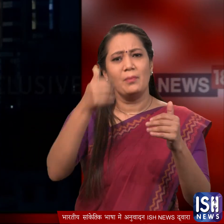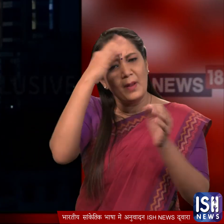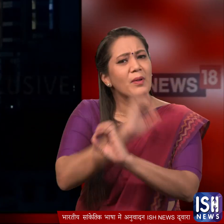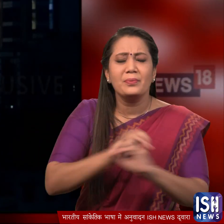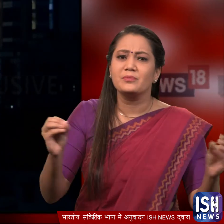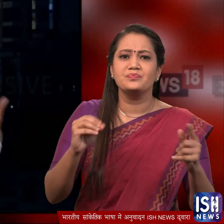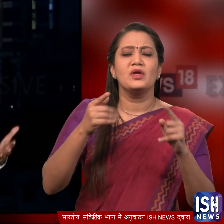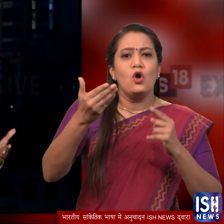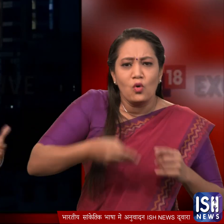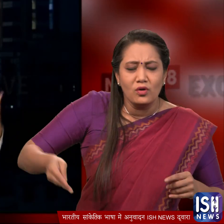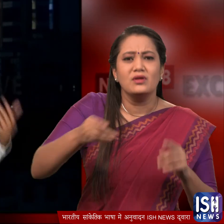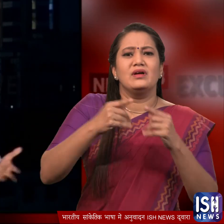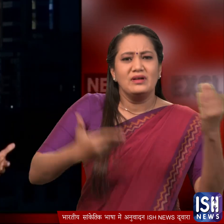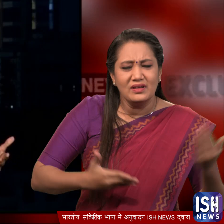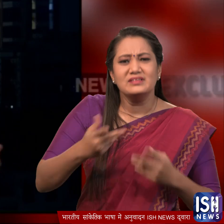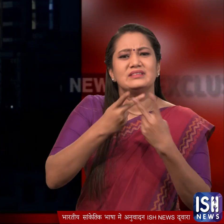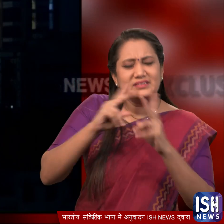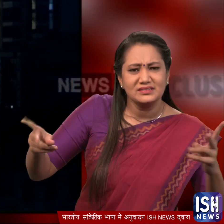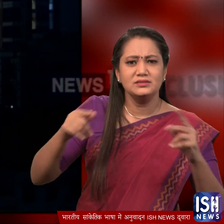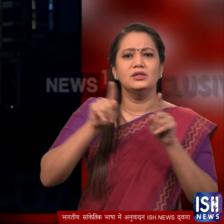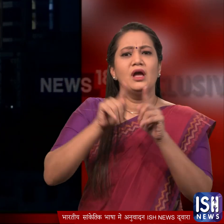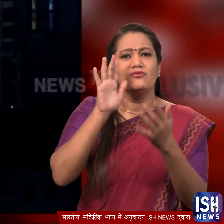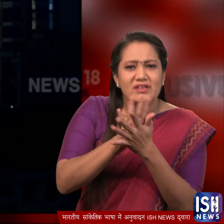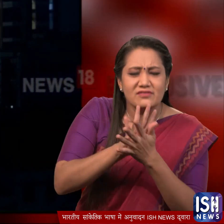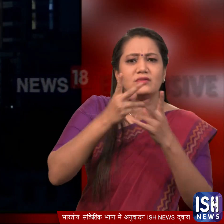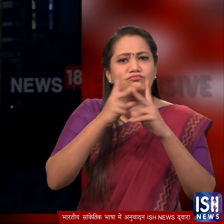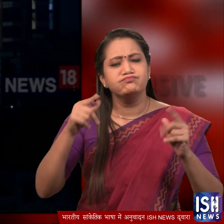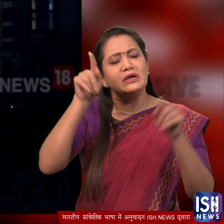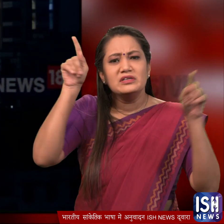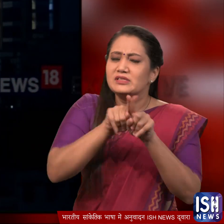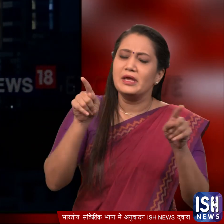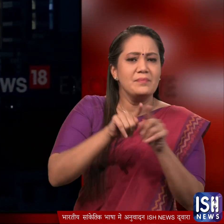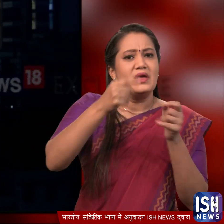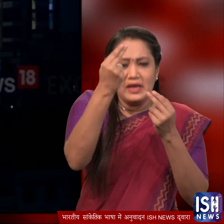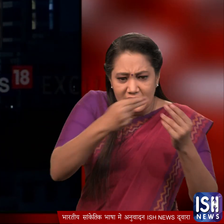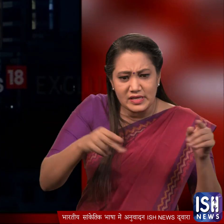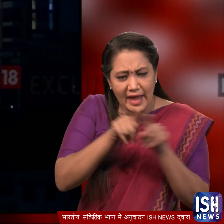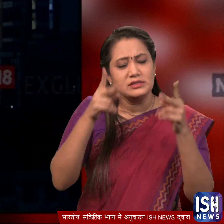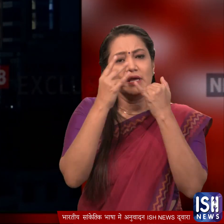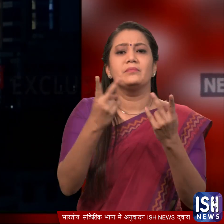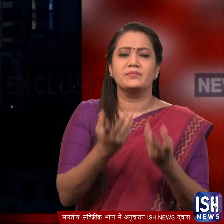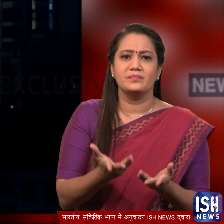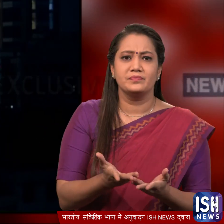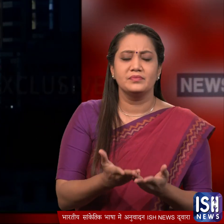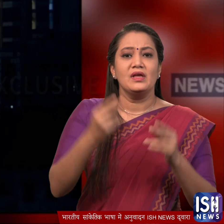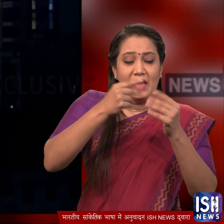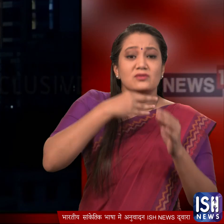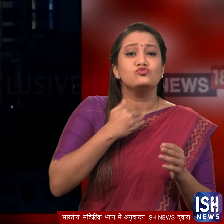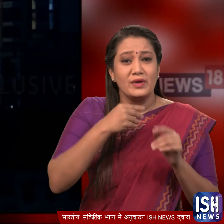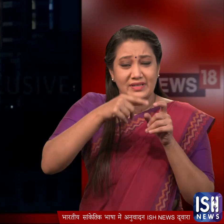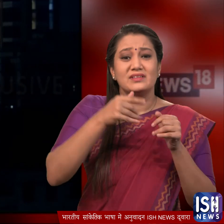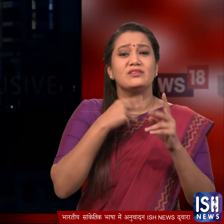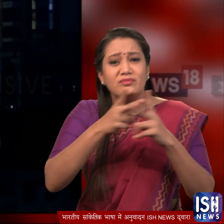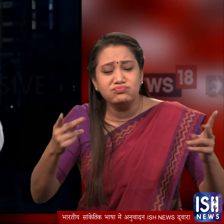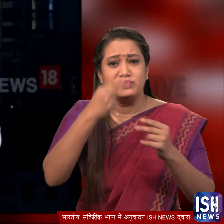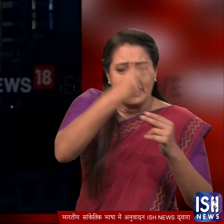सकते। कोलकाता में हर त्योहार, हर उत्सव में लोगों का मिजाज नापने का पैमाना भी संदेश के डिजाइन में झलकता रहा है। मिठाइयों के डिजाइन